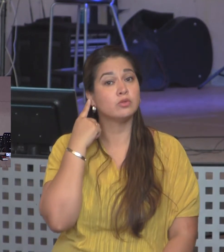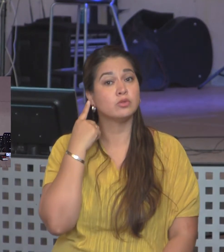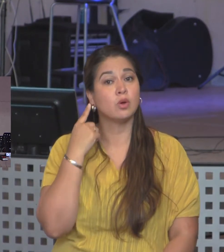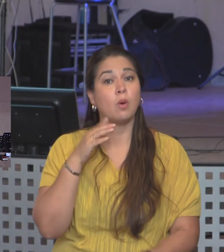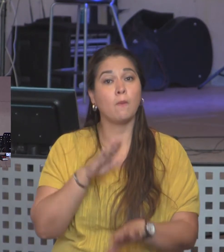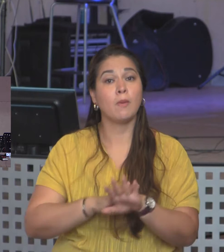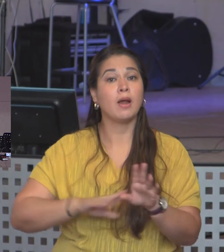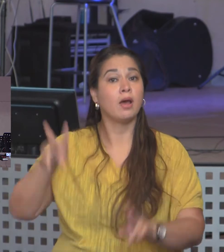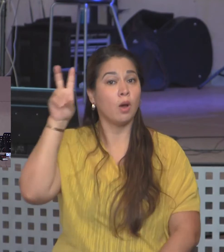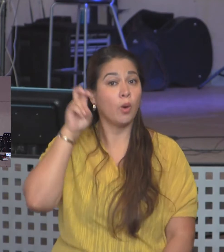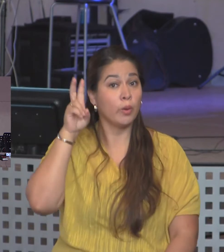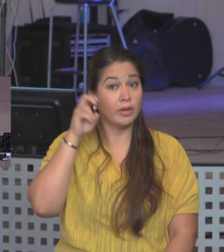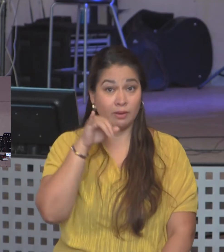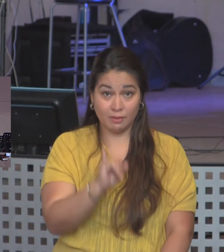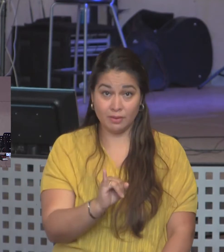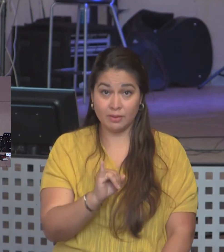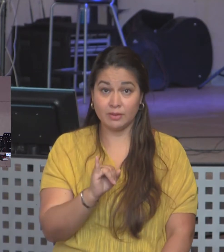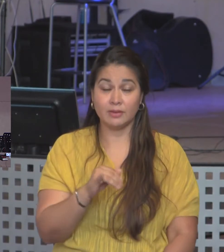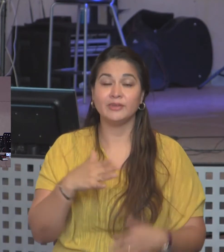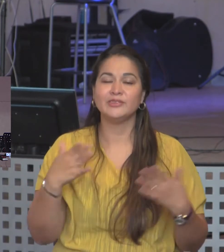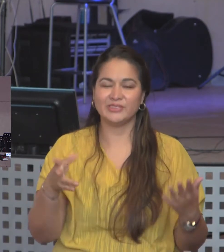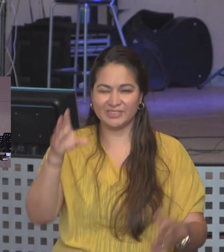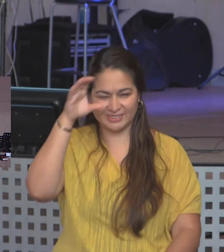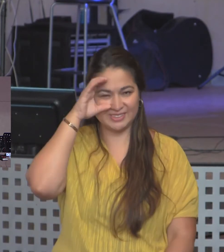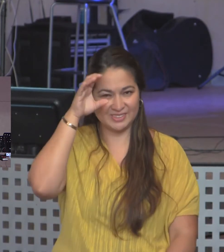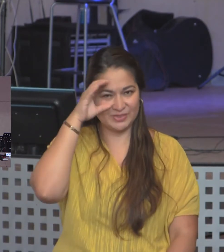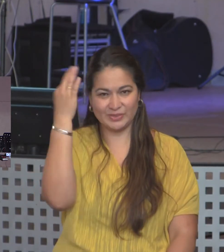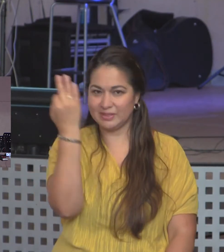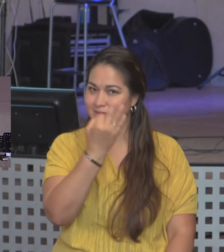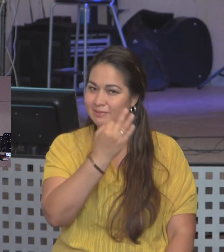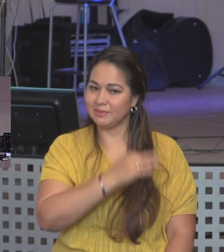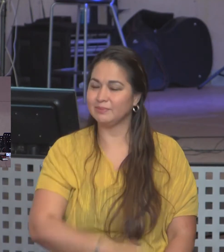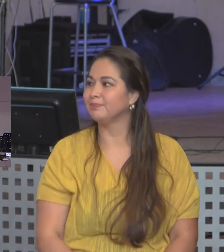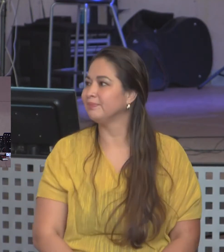oídos para oír, oiga.